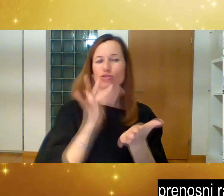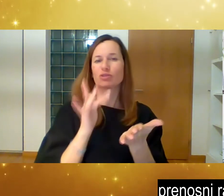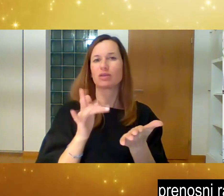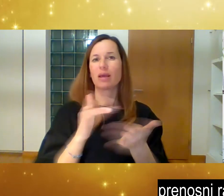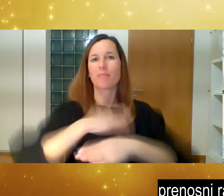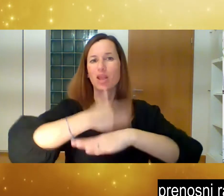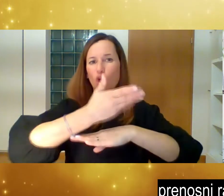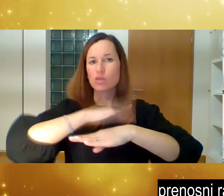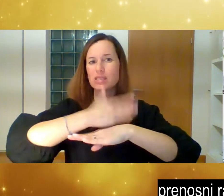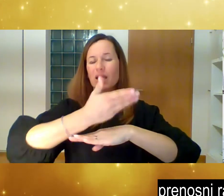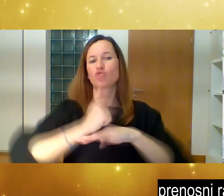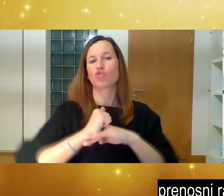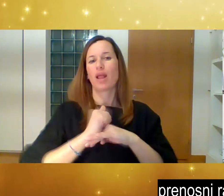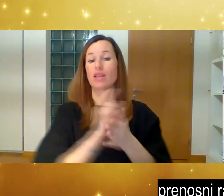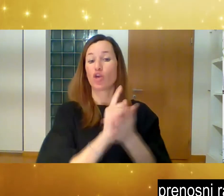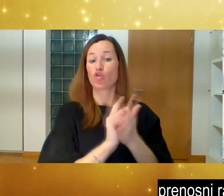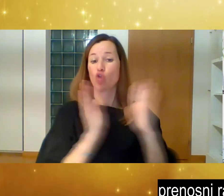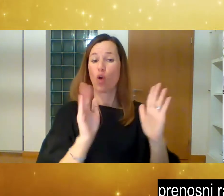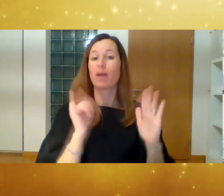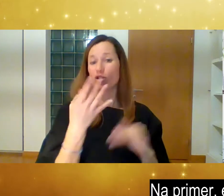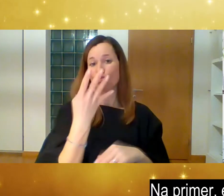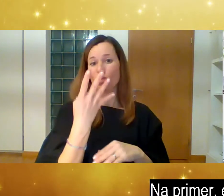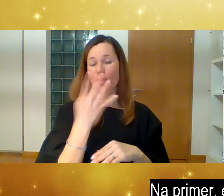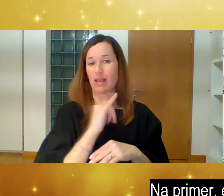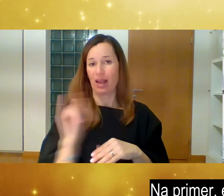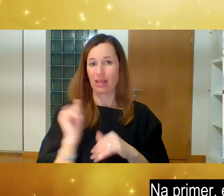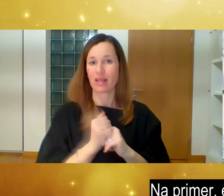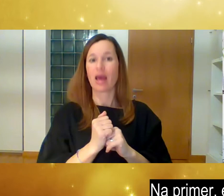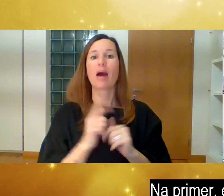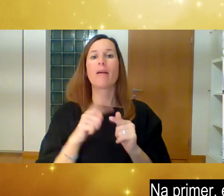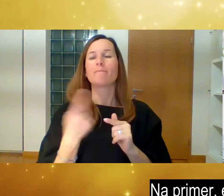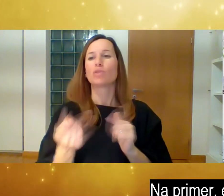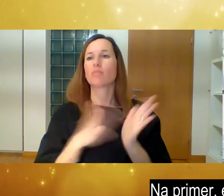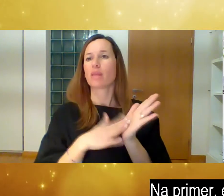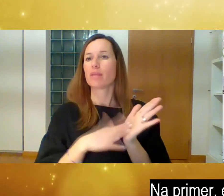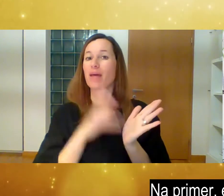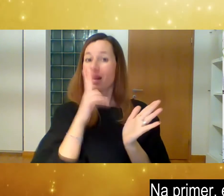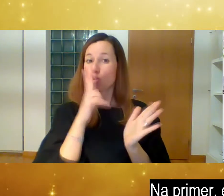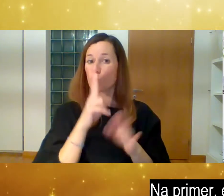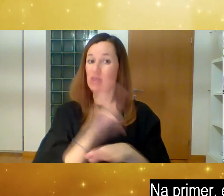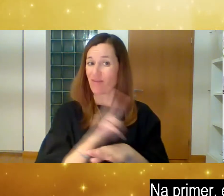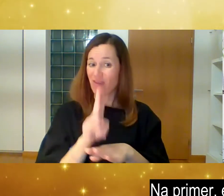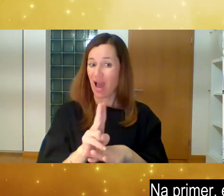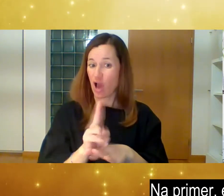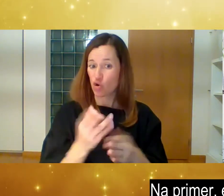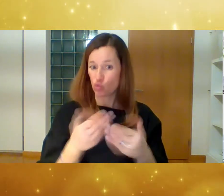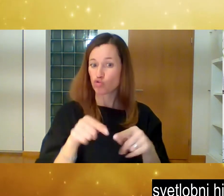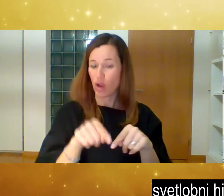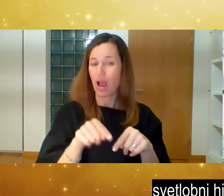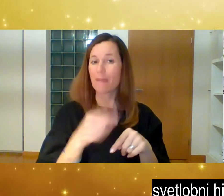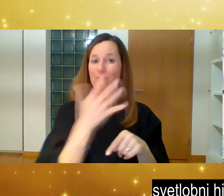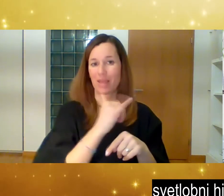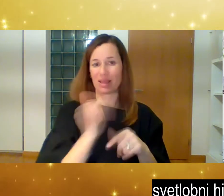računalnik, doba je 4 leta. Potem, na primer, elektronska varuška je 5 let.